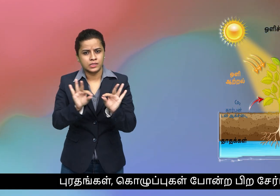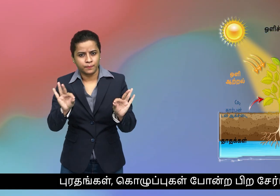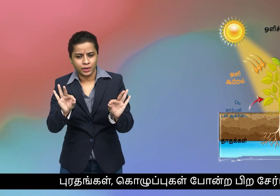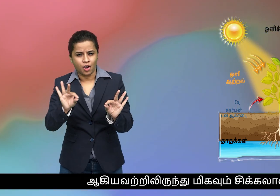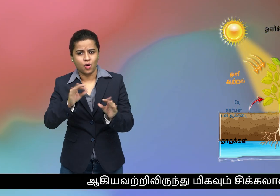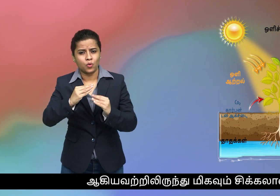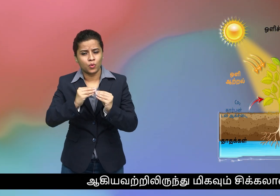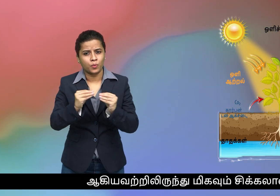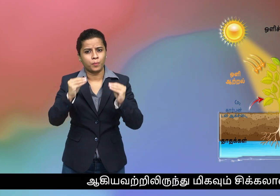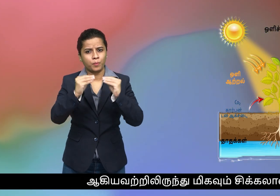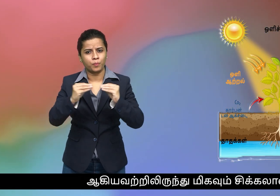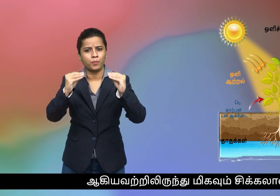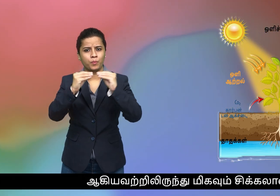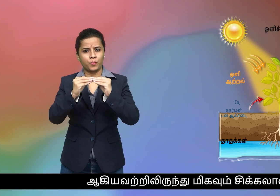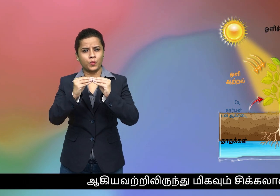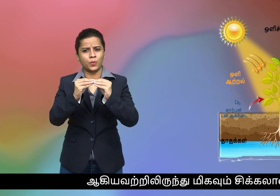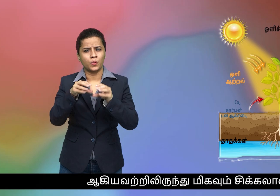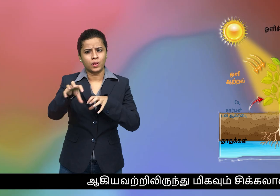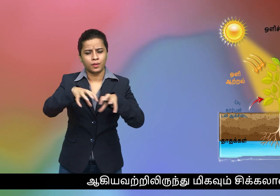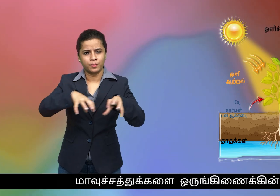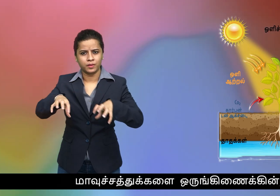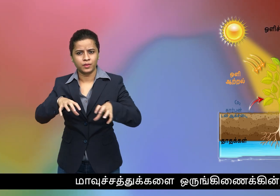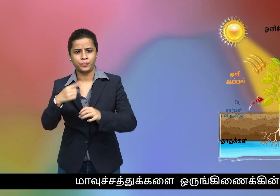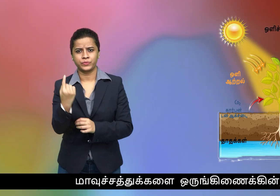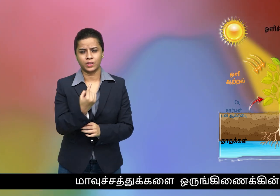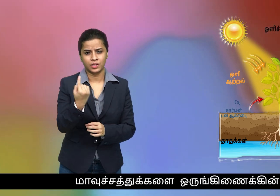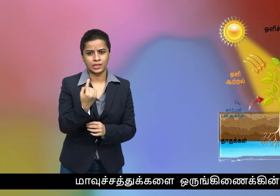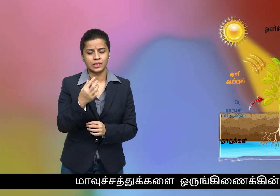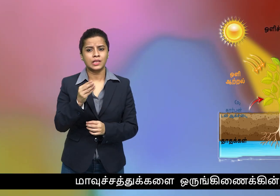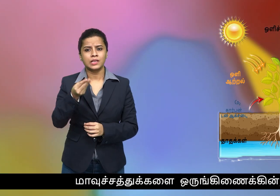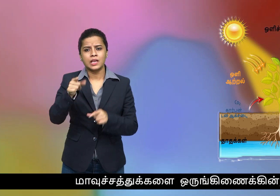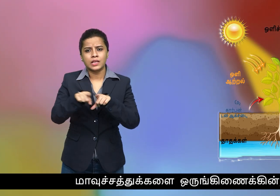சேர்மங்கள் ஆகியவற்றிலிருந்து மிகவும் சிக்கலான மாவுச்சத்துக்களை ஒருங்கிணைக்கின்றன.